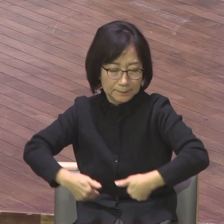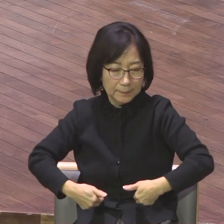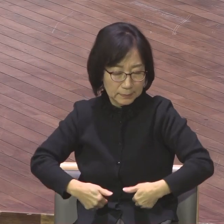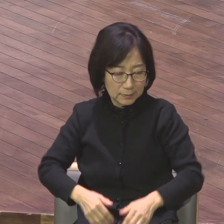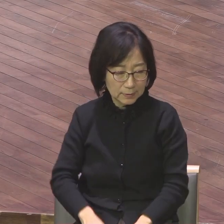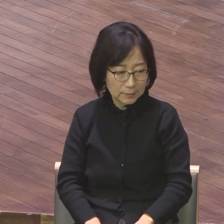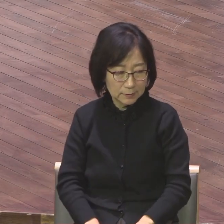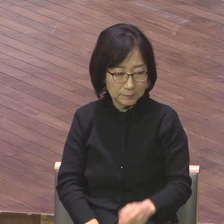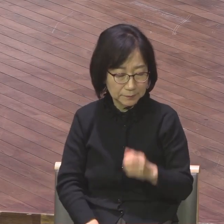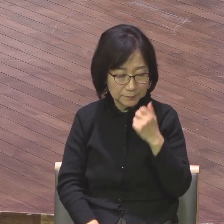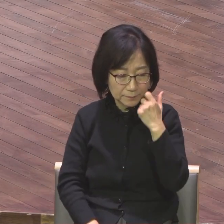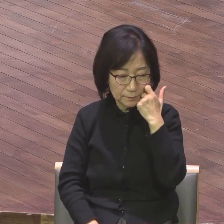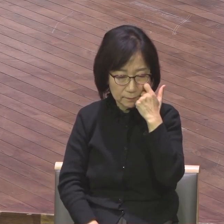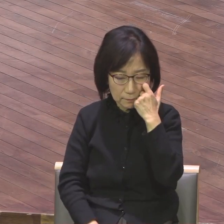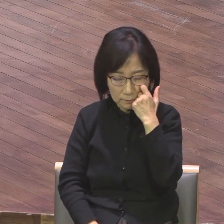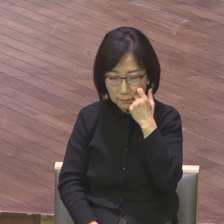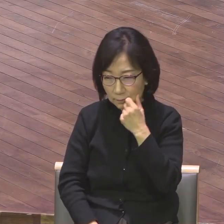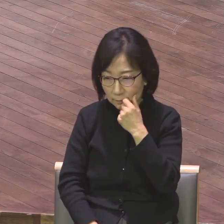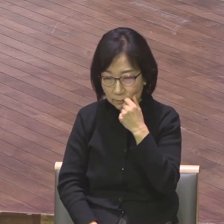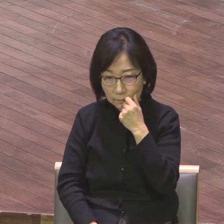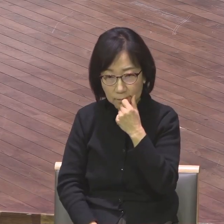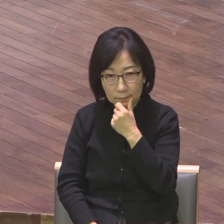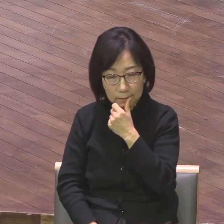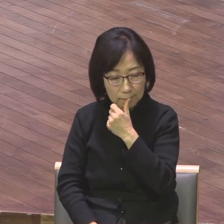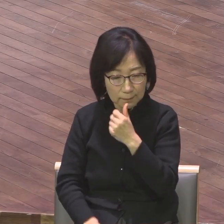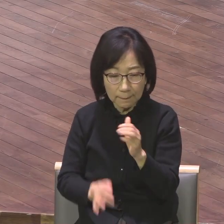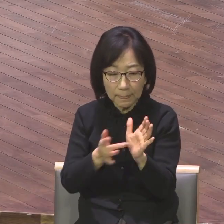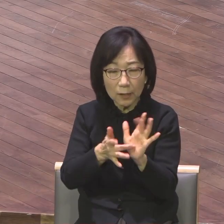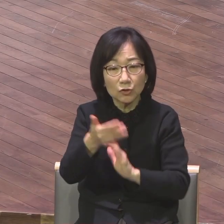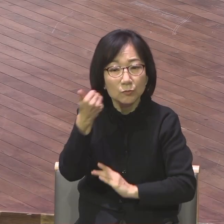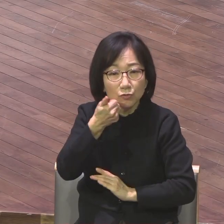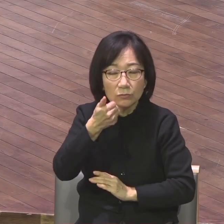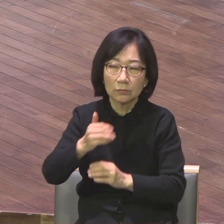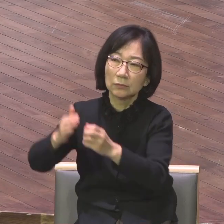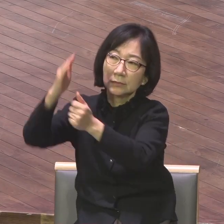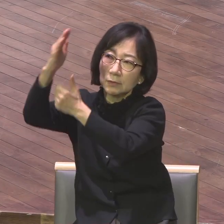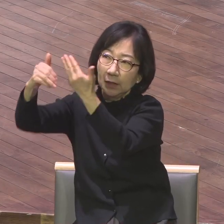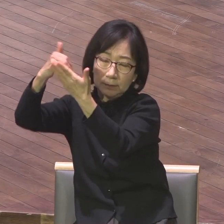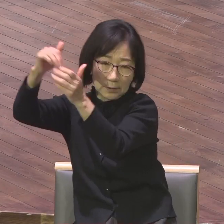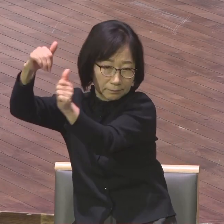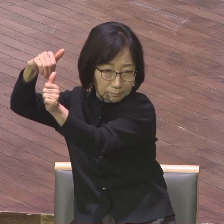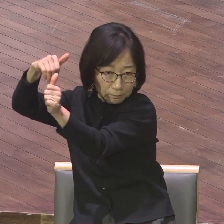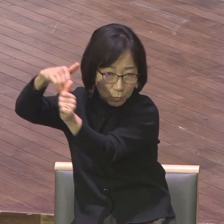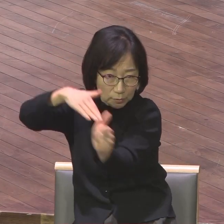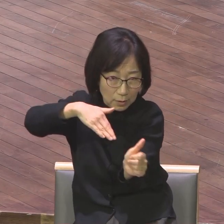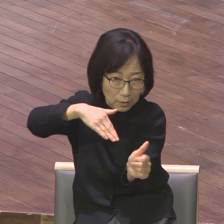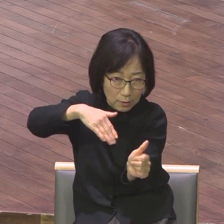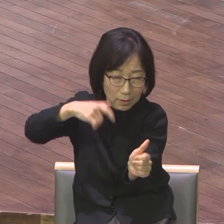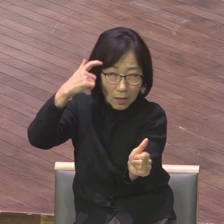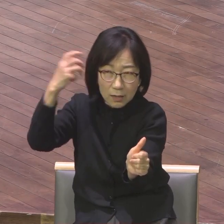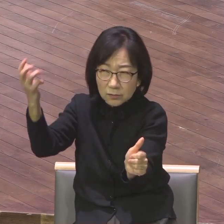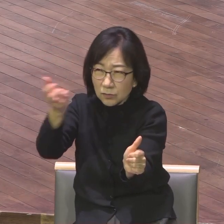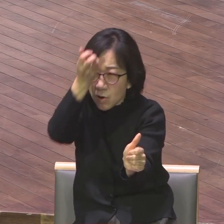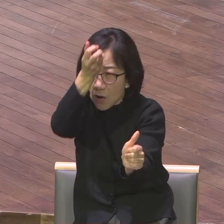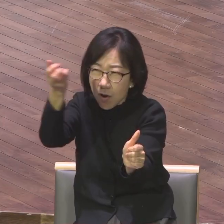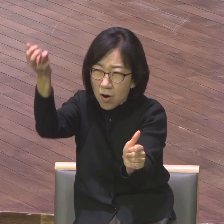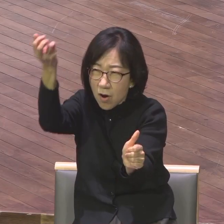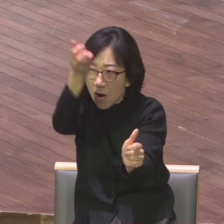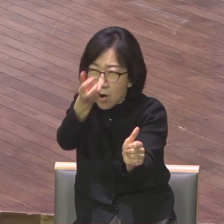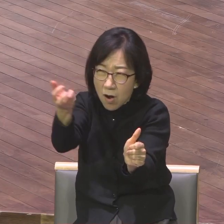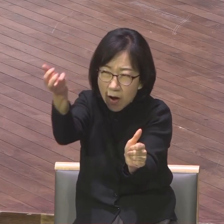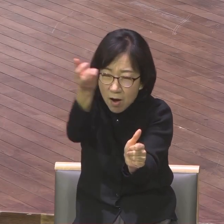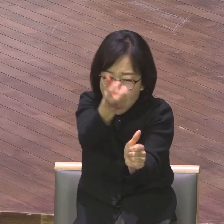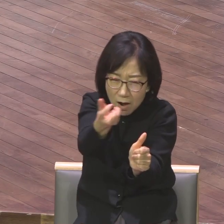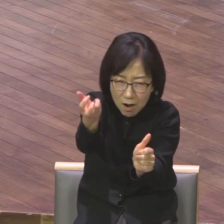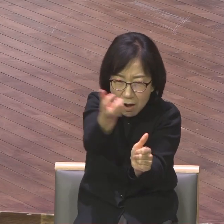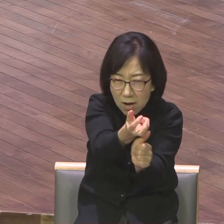보면 예수님이 하나님이 보내신 분이시고 하나님의 성령으로 충만하신 분이시다라는 것을 강조하고